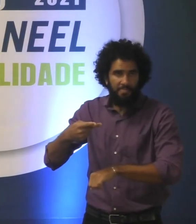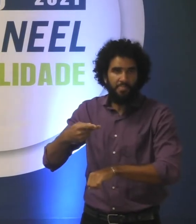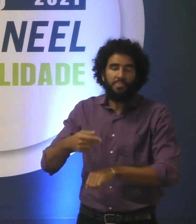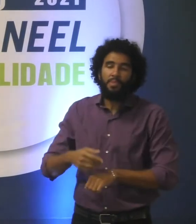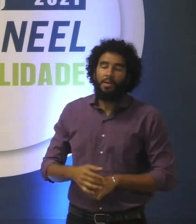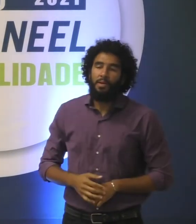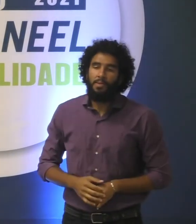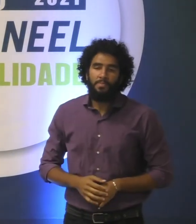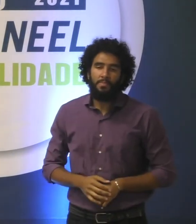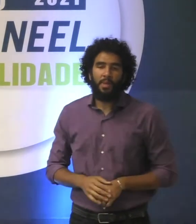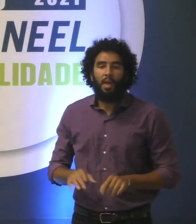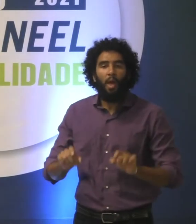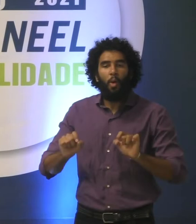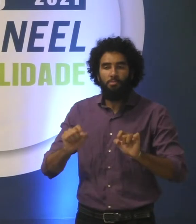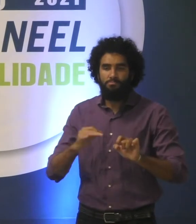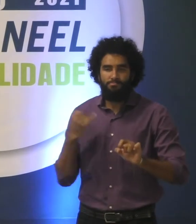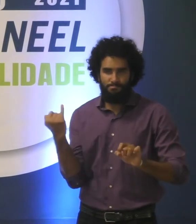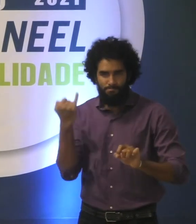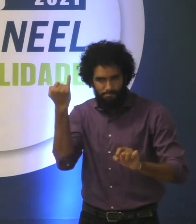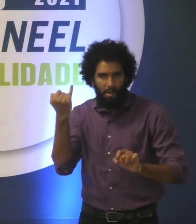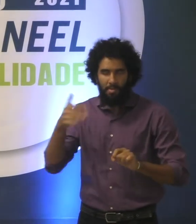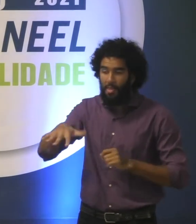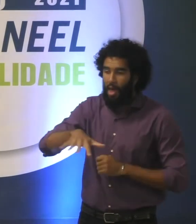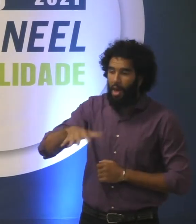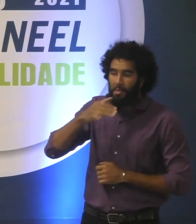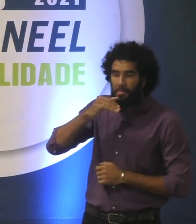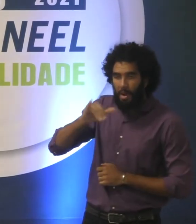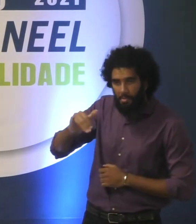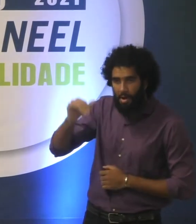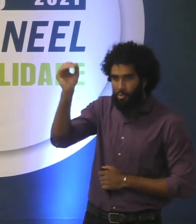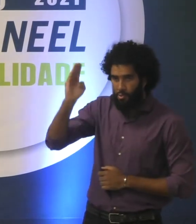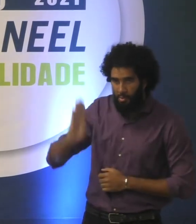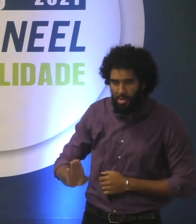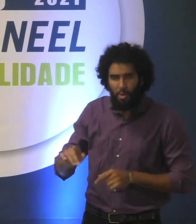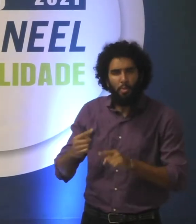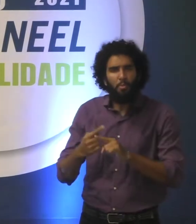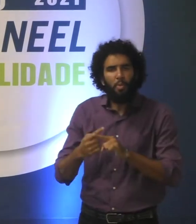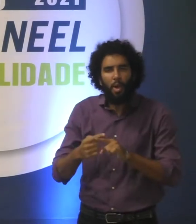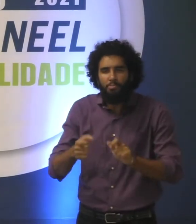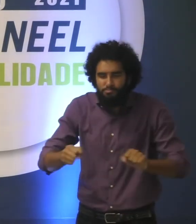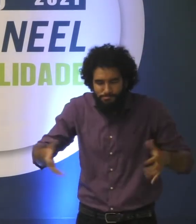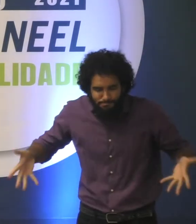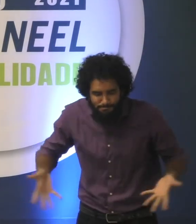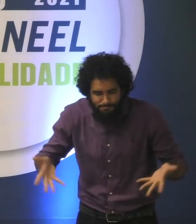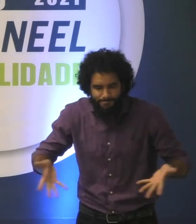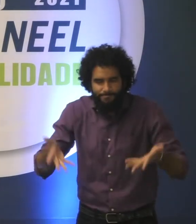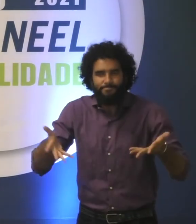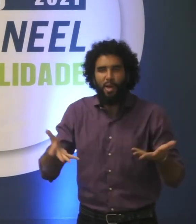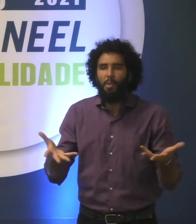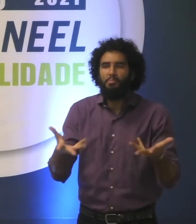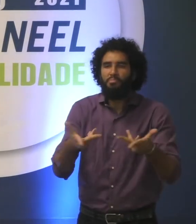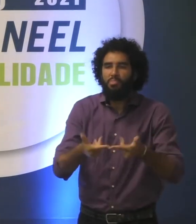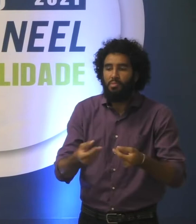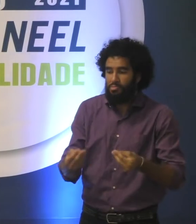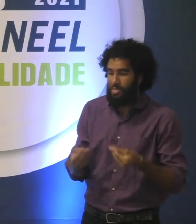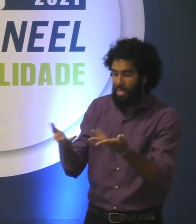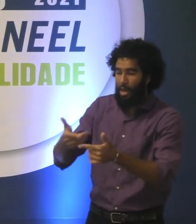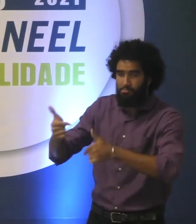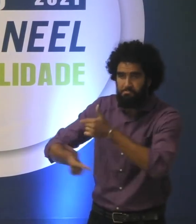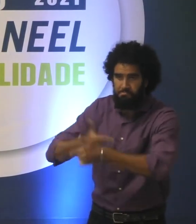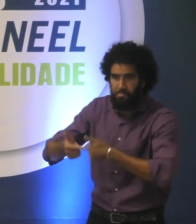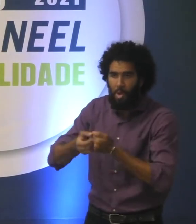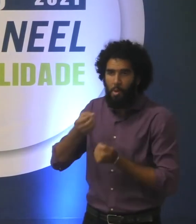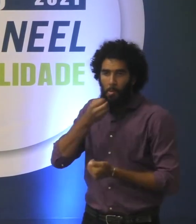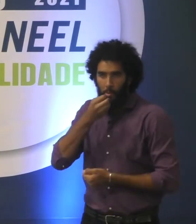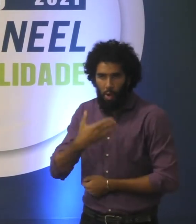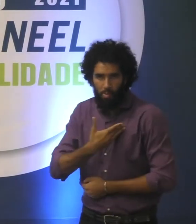Prêmio Anel de Qualidade, são de imensa importância para o setor elétrico brasileiro, que estimulam a excelência na prestação do serviço